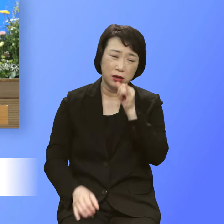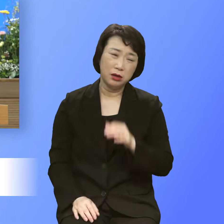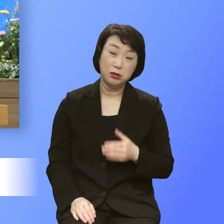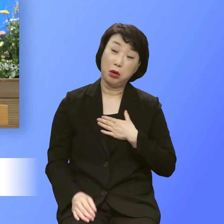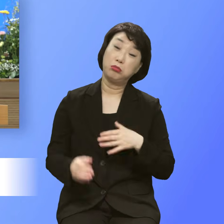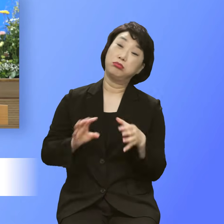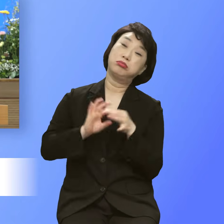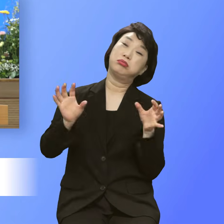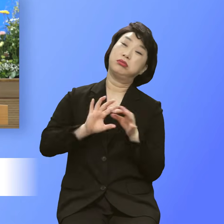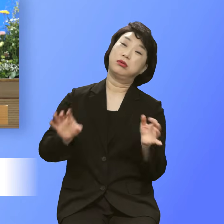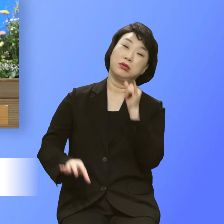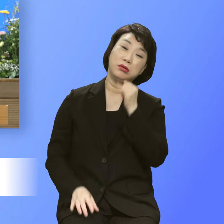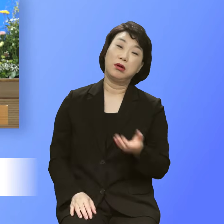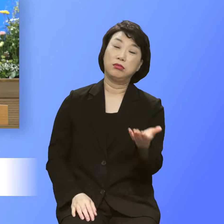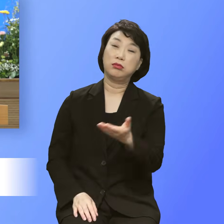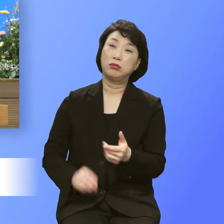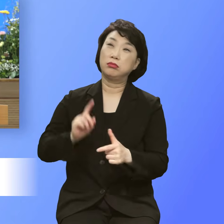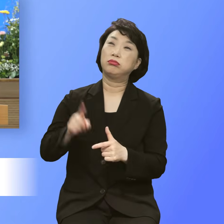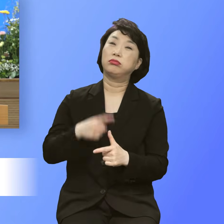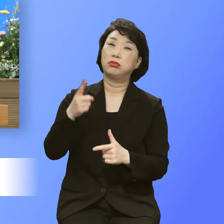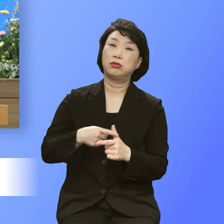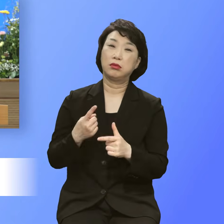별 상관없는 것처럼 한다 이 말이야.